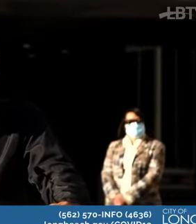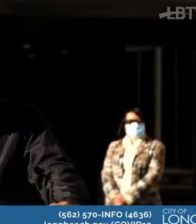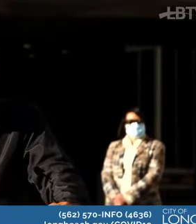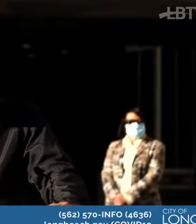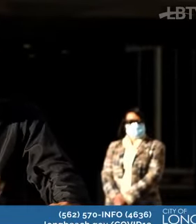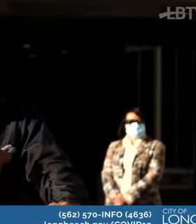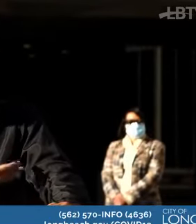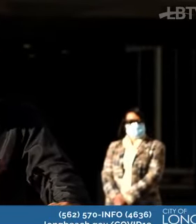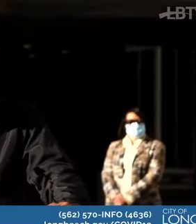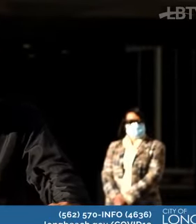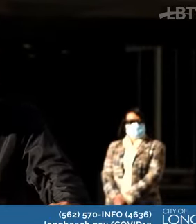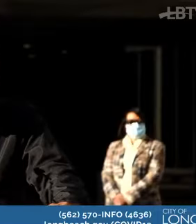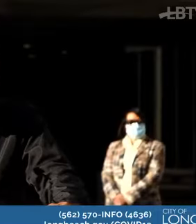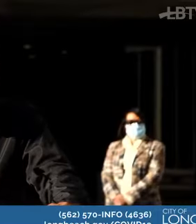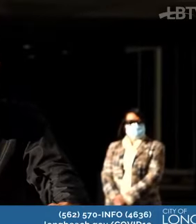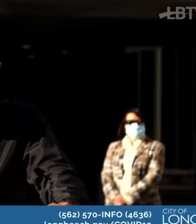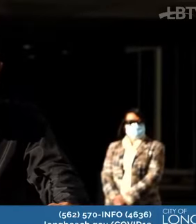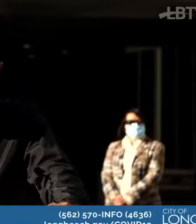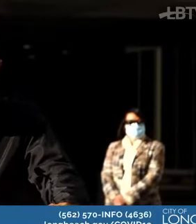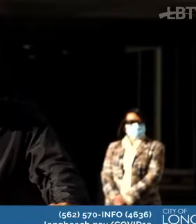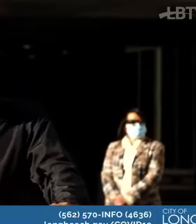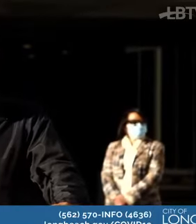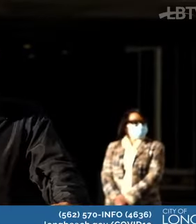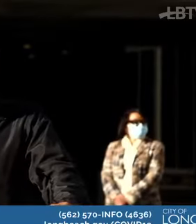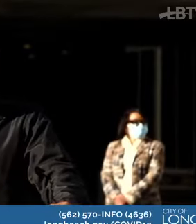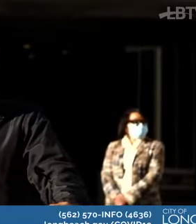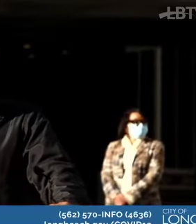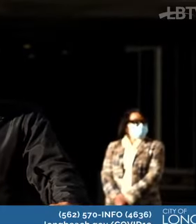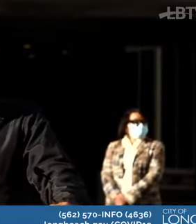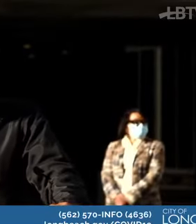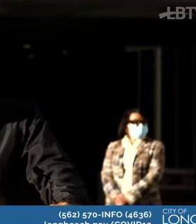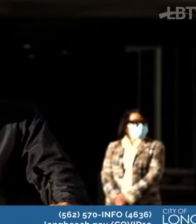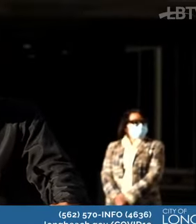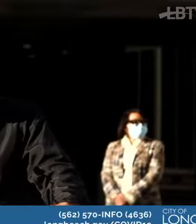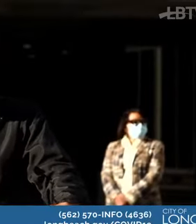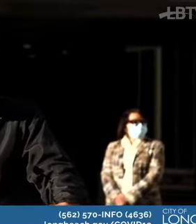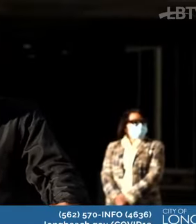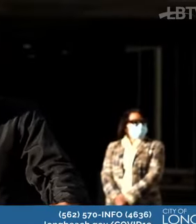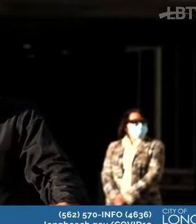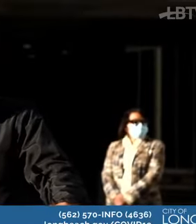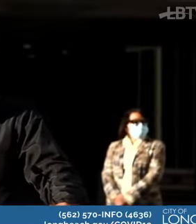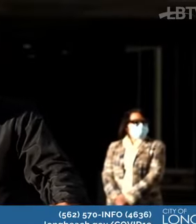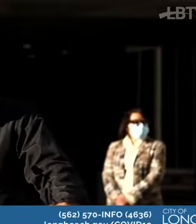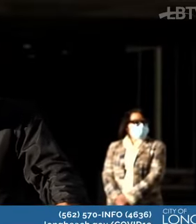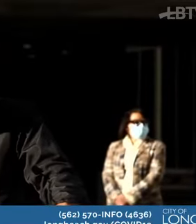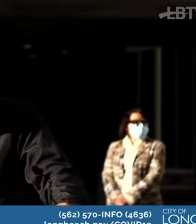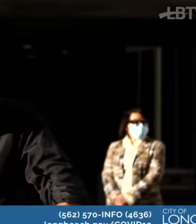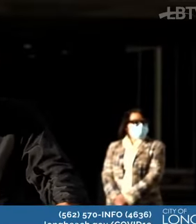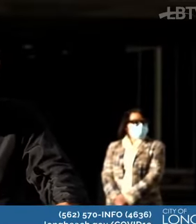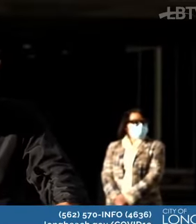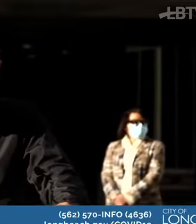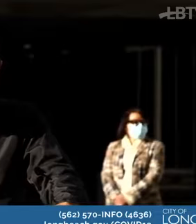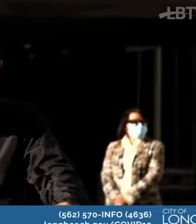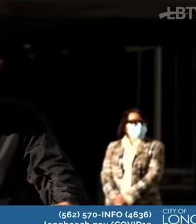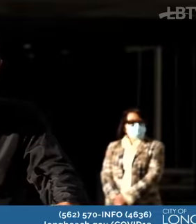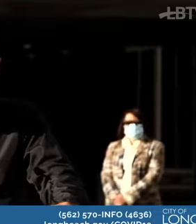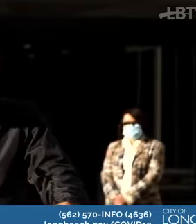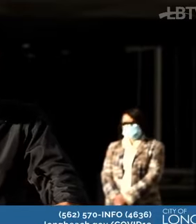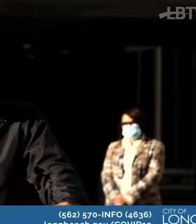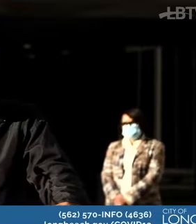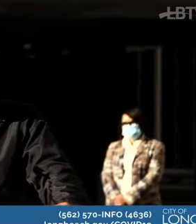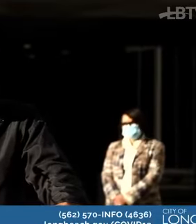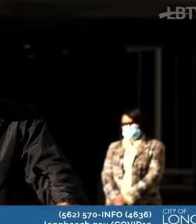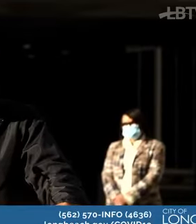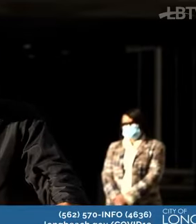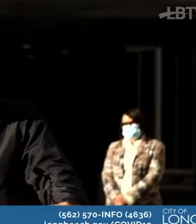de COVID-19 en este mismo hospital, y ella hubiera sido una de las primeras personas a recibir esta vacuna, pero yo sé